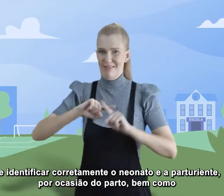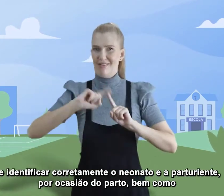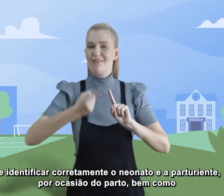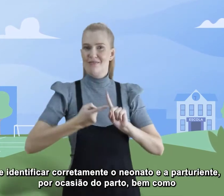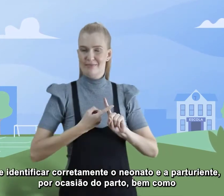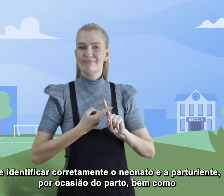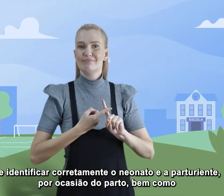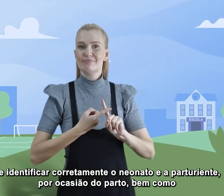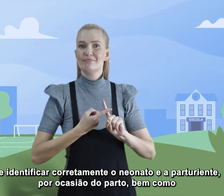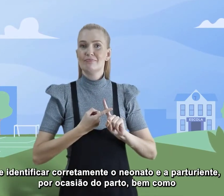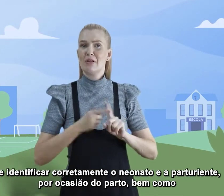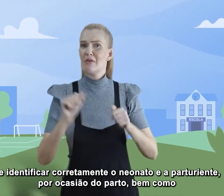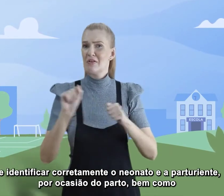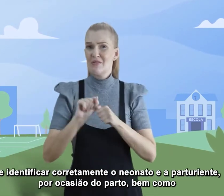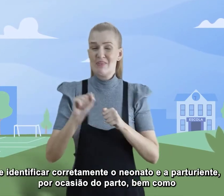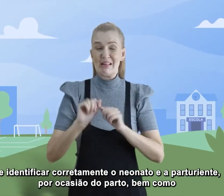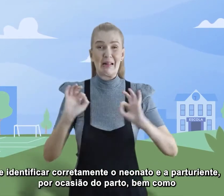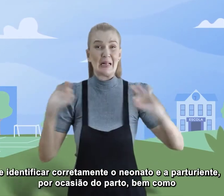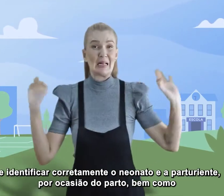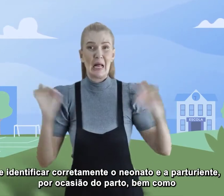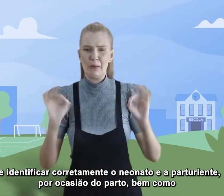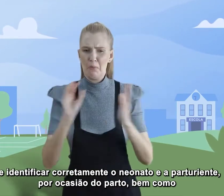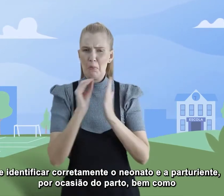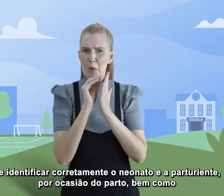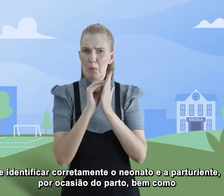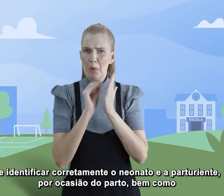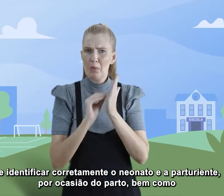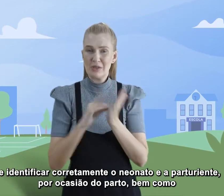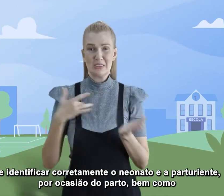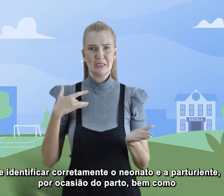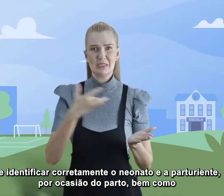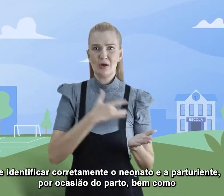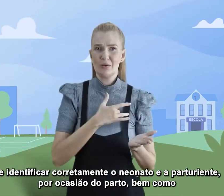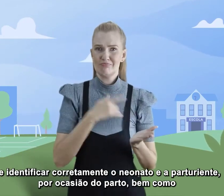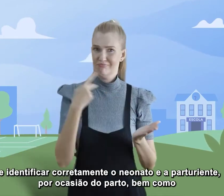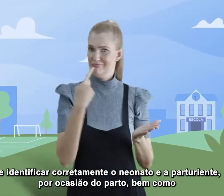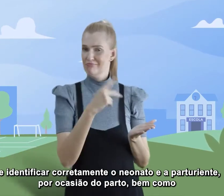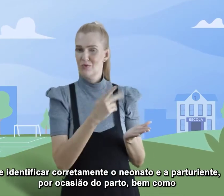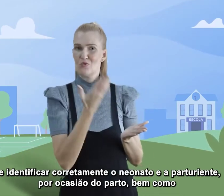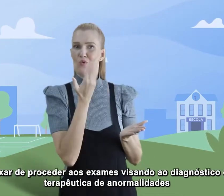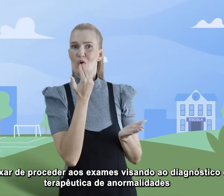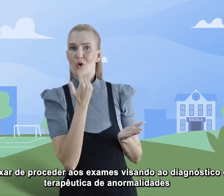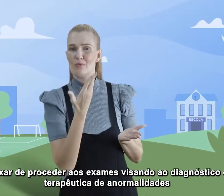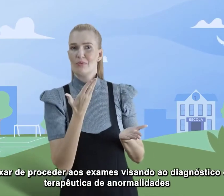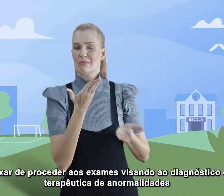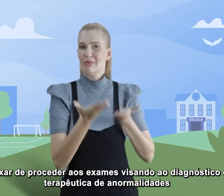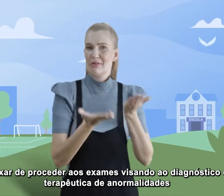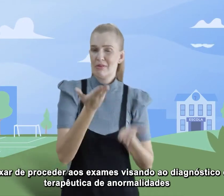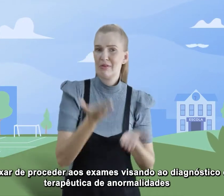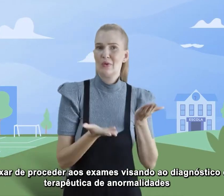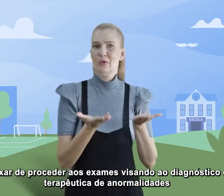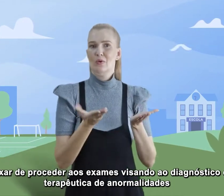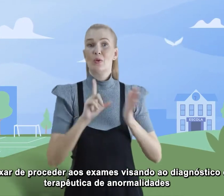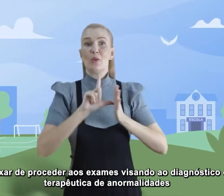corretamente o neonato e a parturiente, por ocasião do parto, bem como deixar de proceder aos exames visando